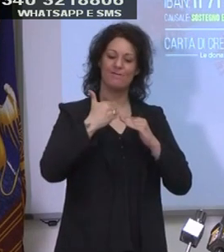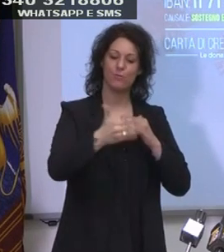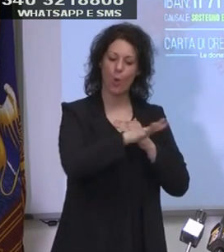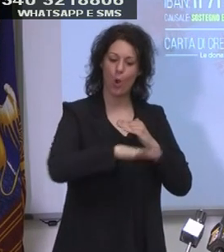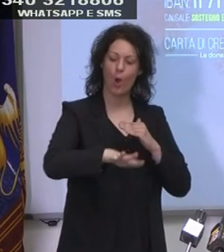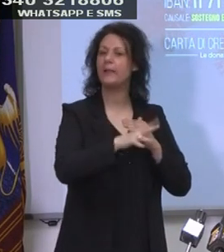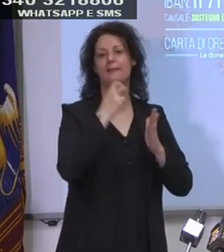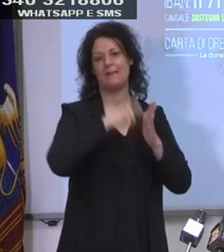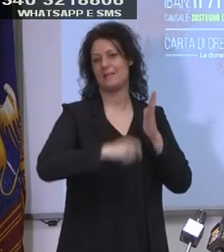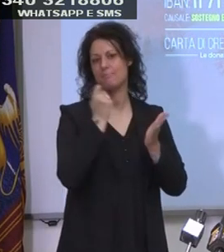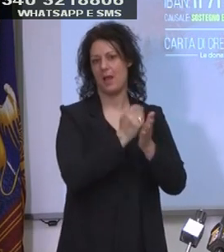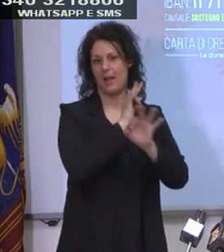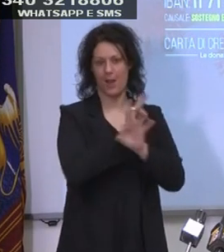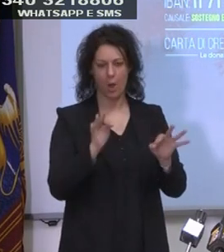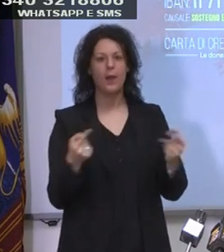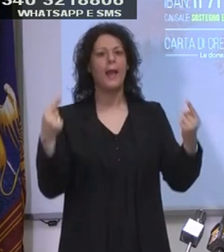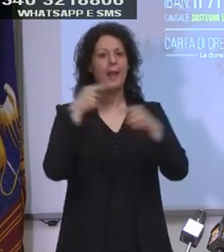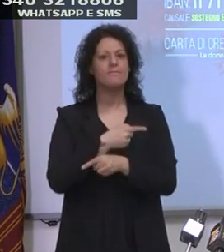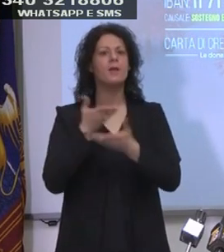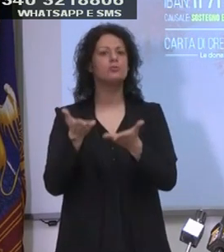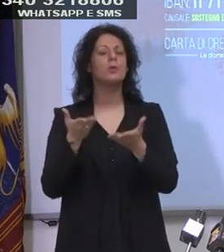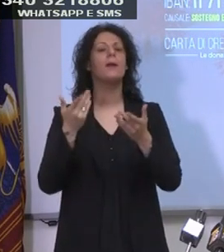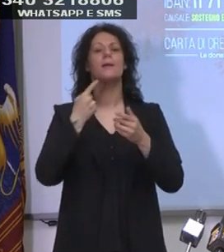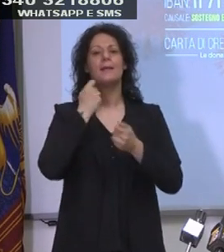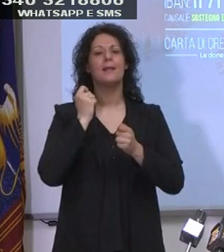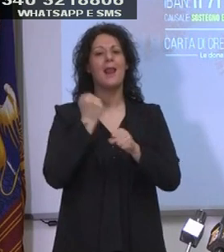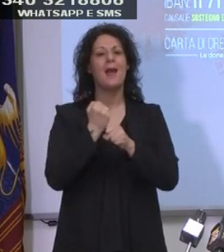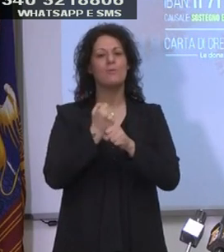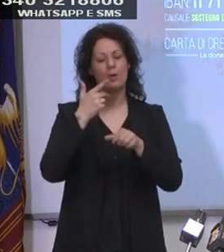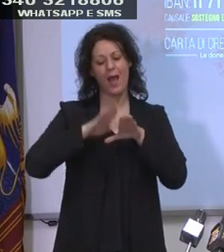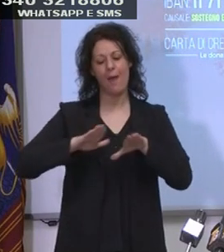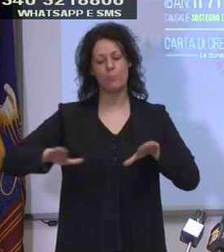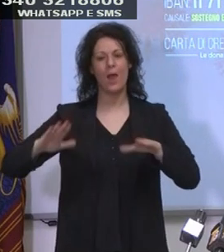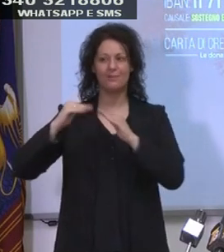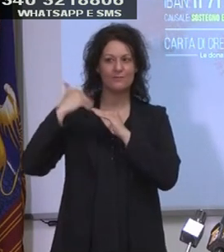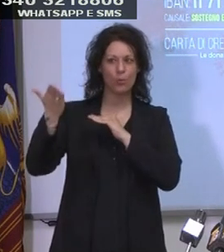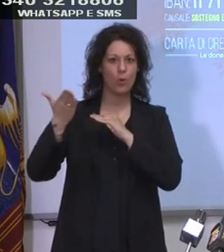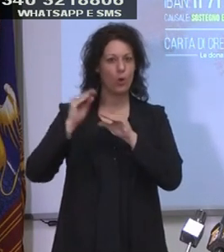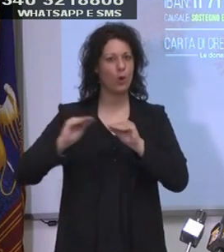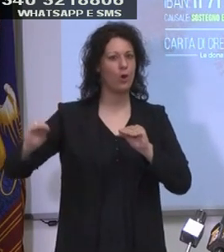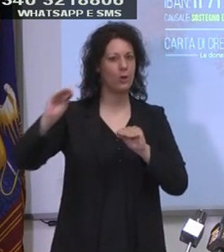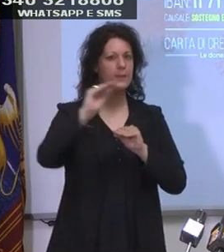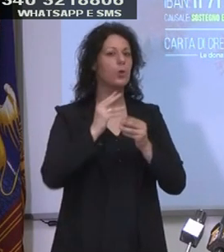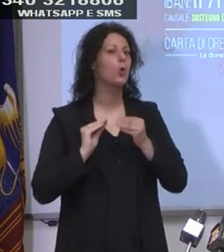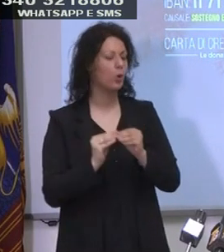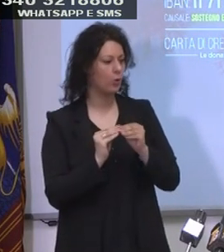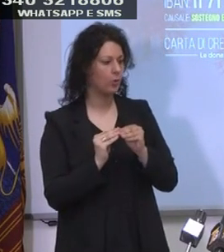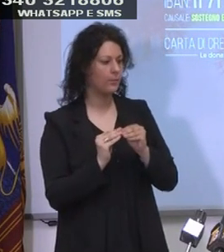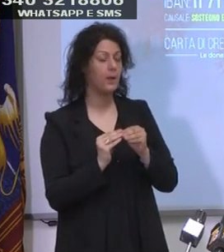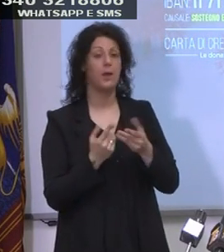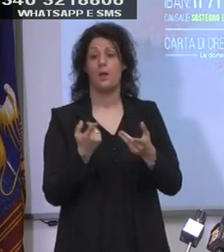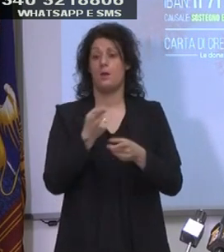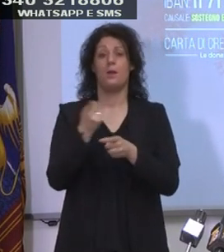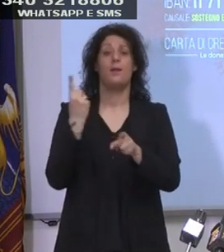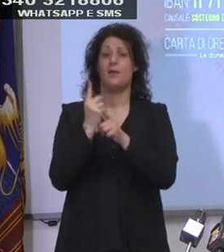devono organizzarsi? Cioè, devono chiedere l'esenzione, ma i commercianti ambulanti? Sì, gli ambulanti. Ma questo è un tema dei comuni,